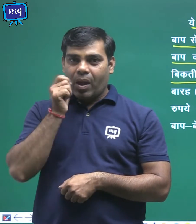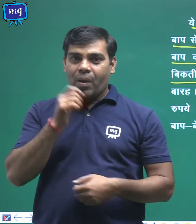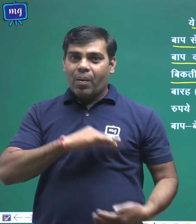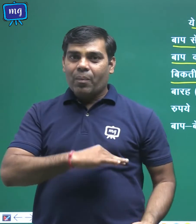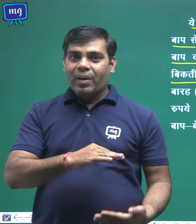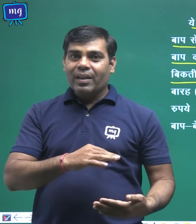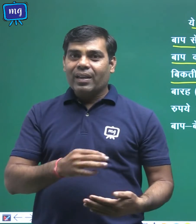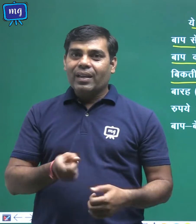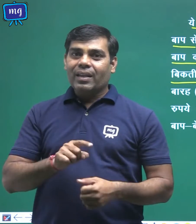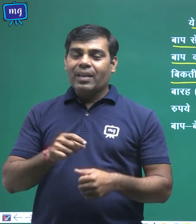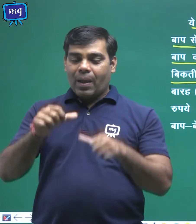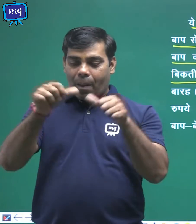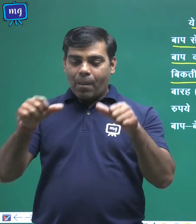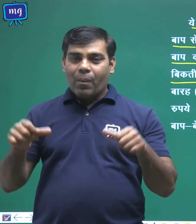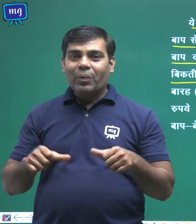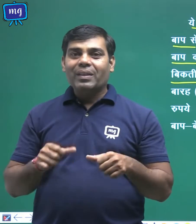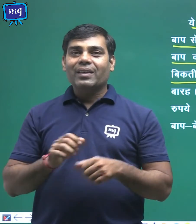बेटे की मूर्तियाँ